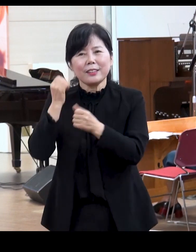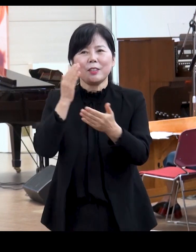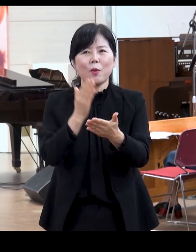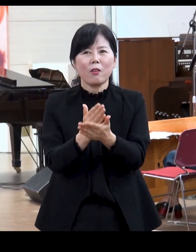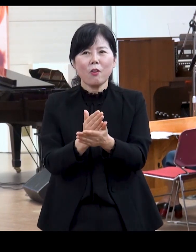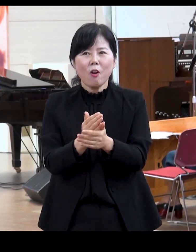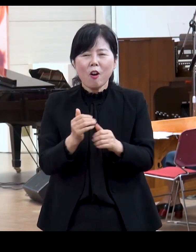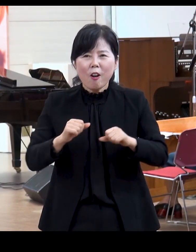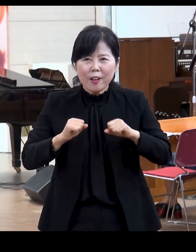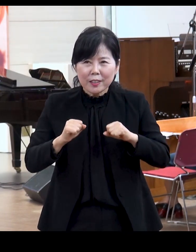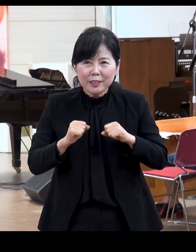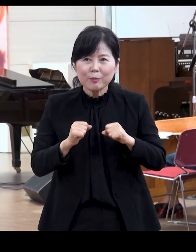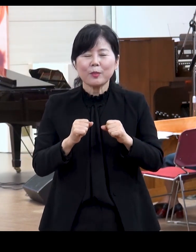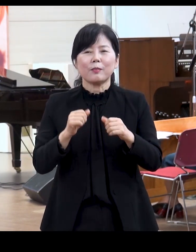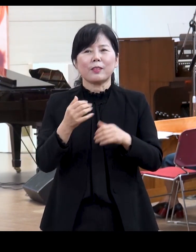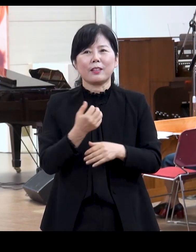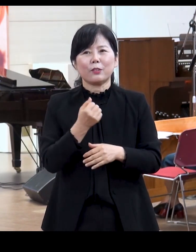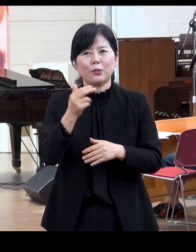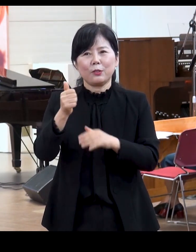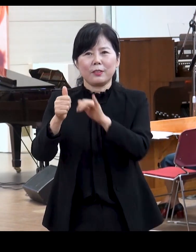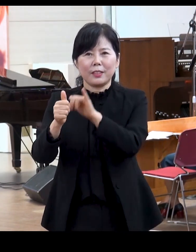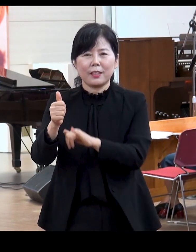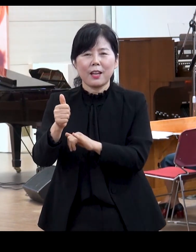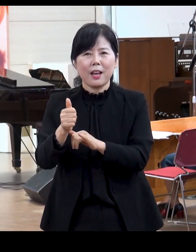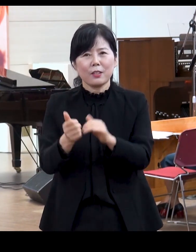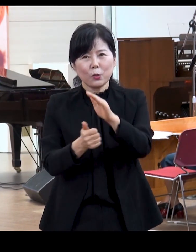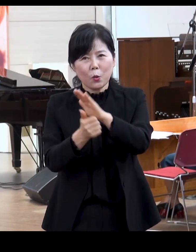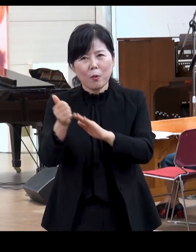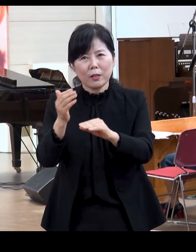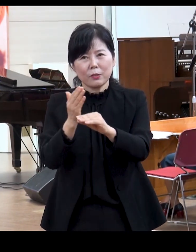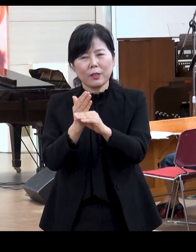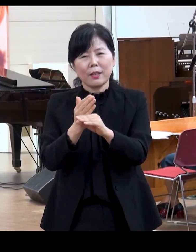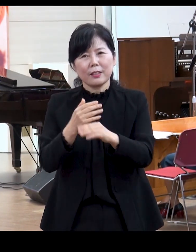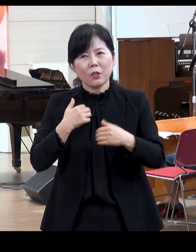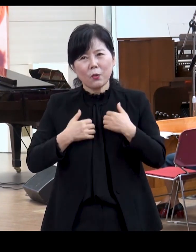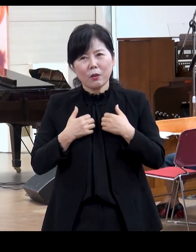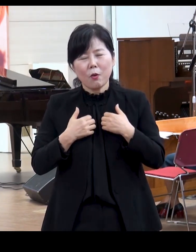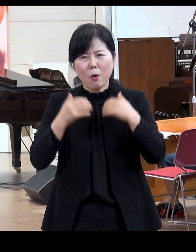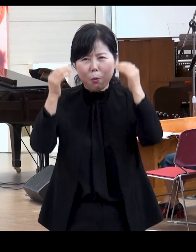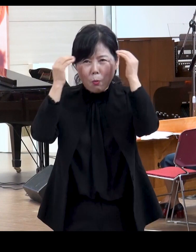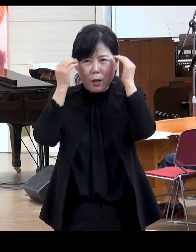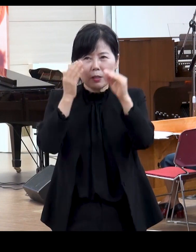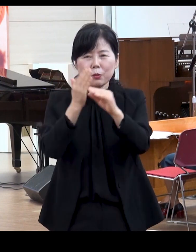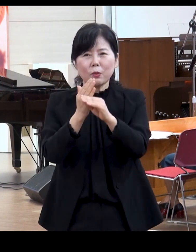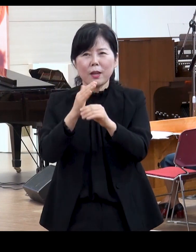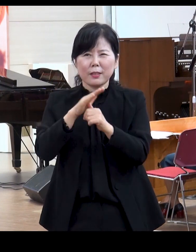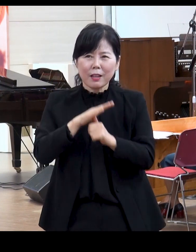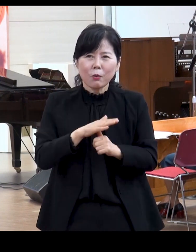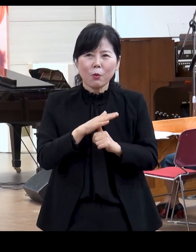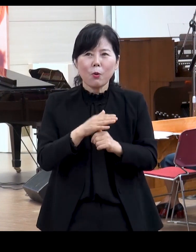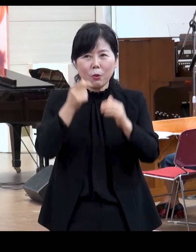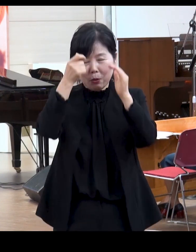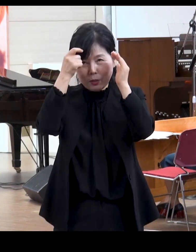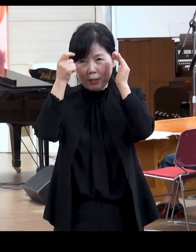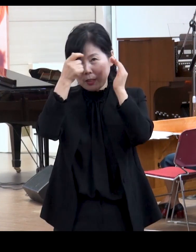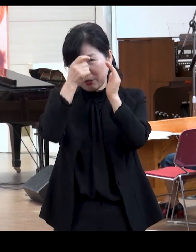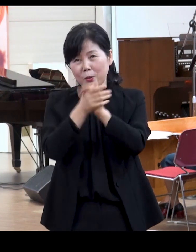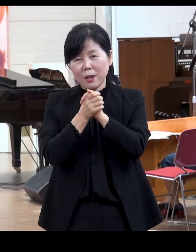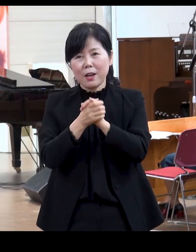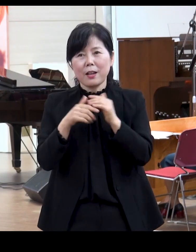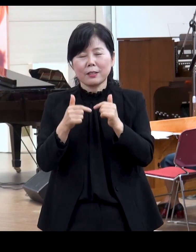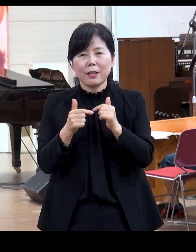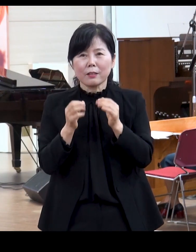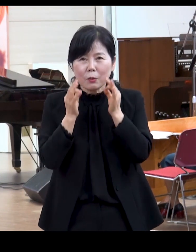말고 열심을 품고 주를 섬기라. 소망 중에 즐거워하며 환난 중에 참으며 기도에